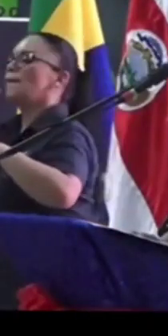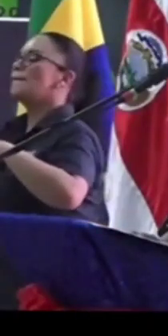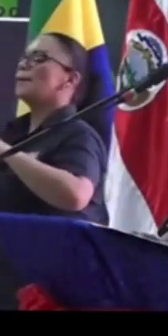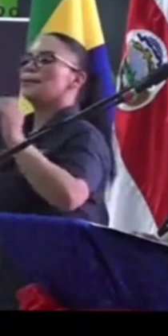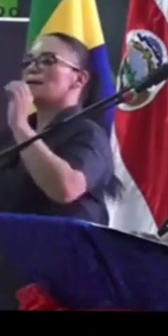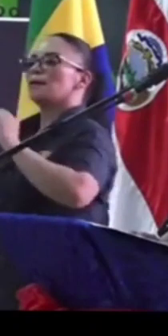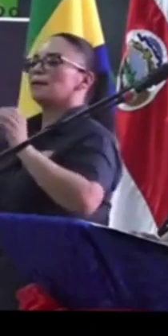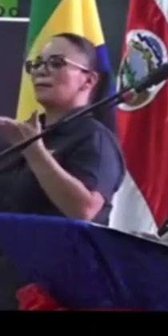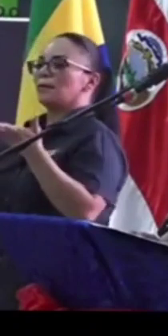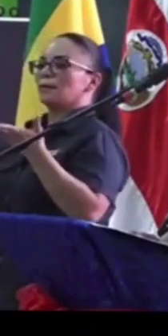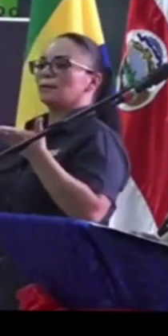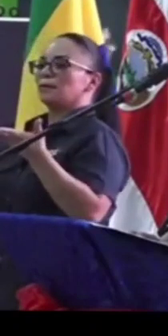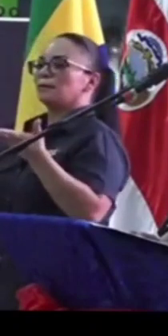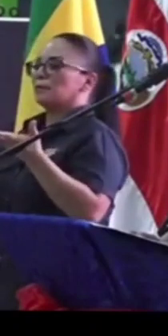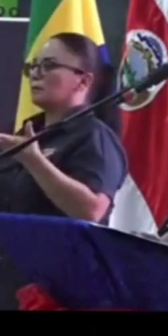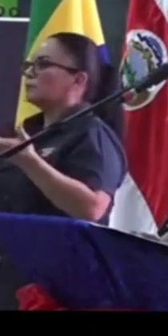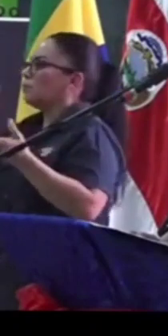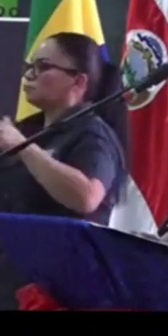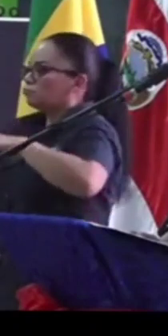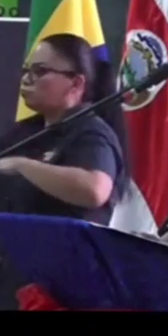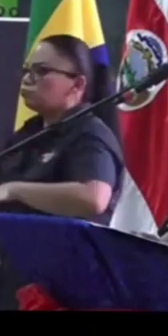se nos unen inunde